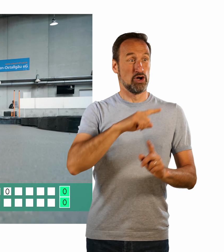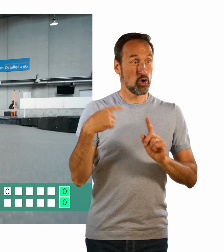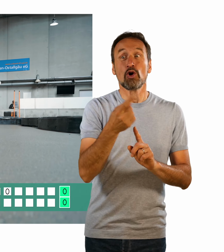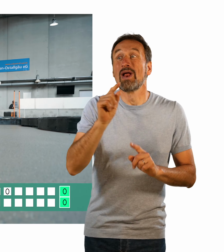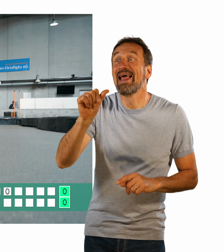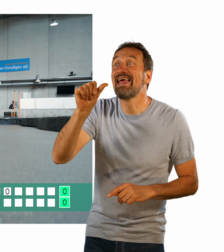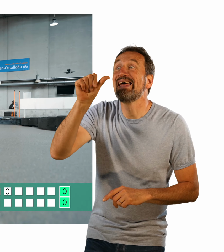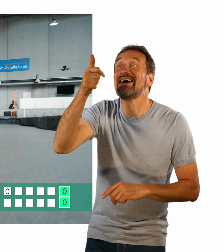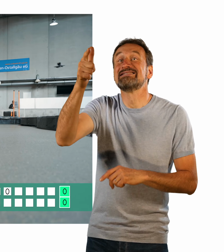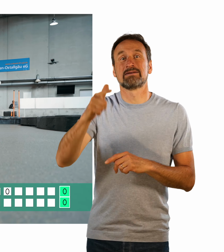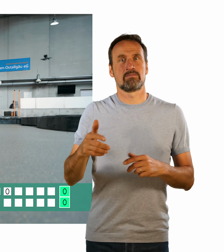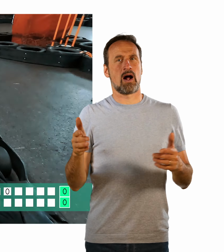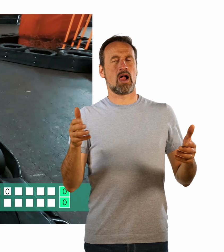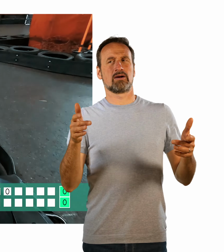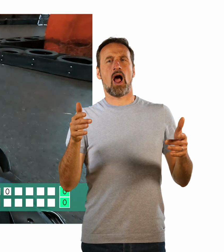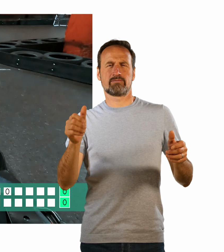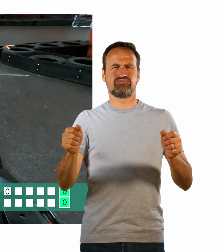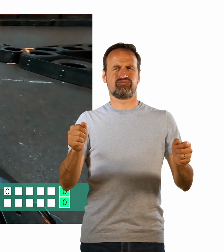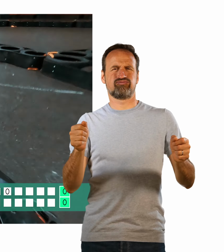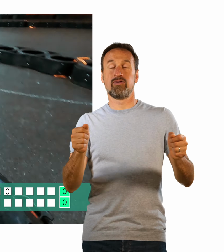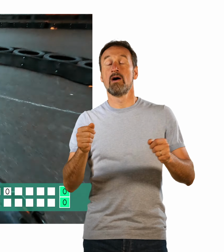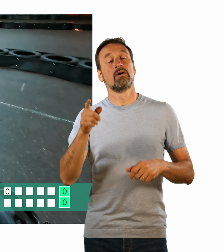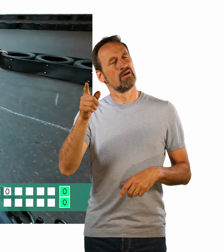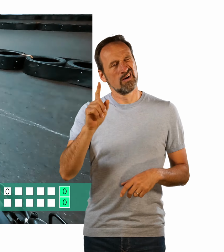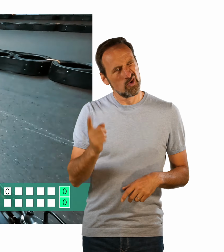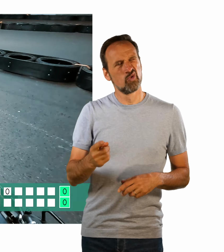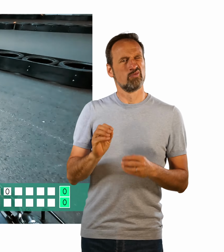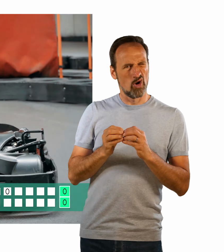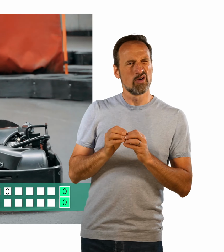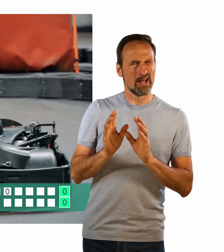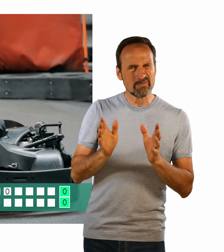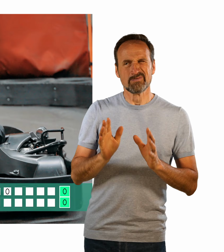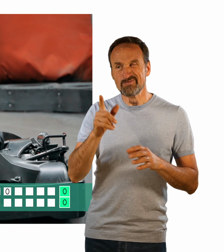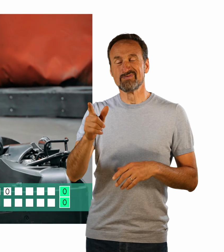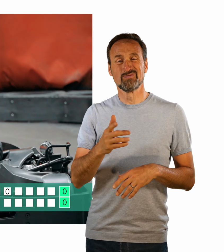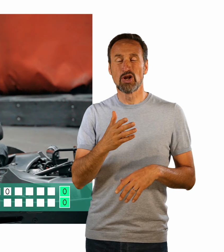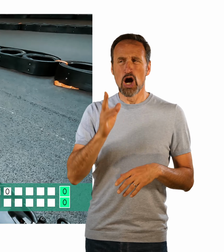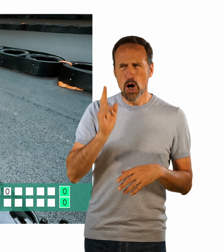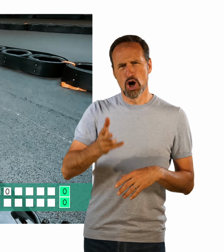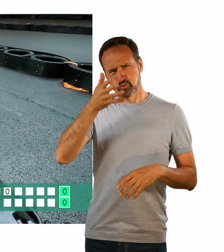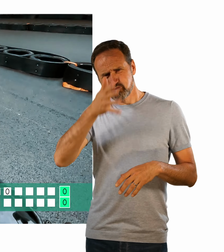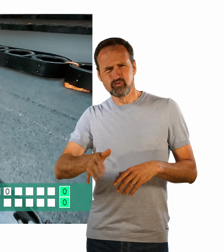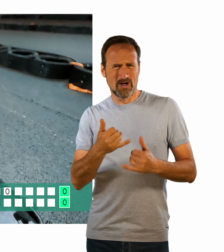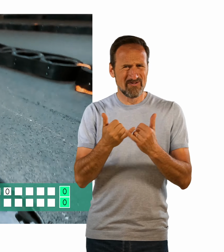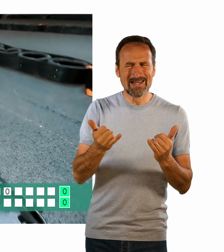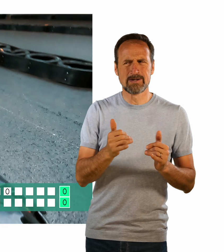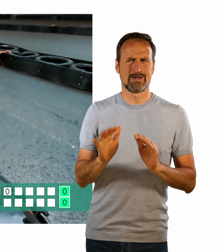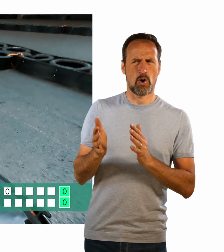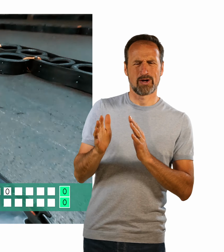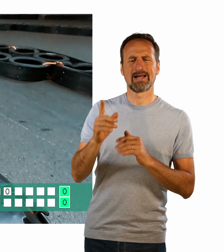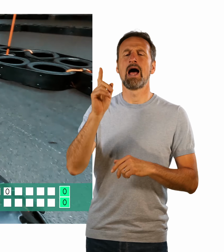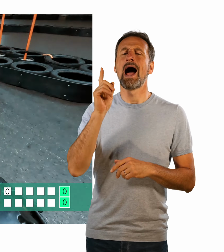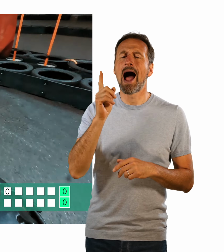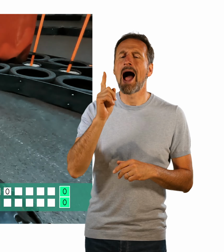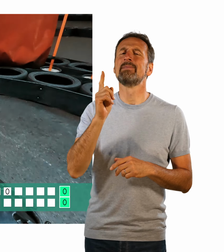in einem Kart sitzt. Auch er hier mit Problemen hat den Kniff noch nicht so richtig raus, aber stellt sich deutlich besser